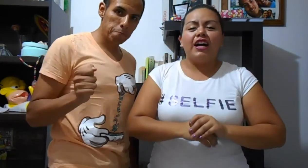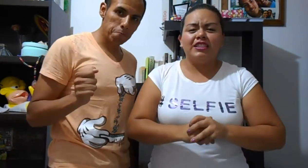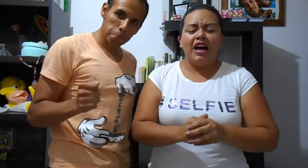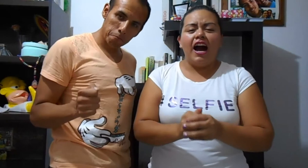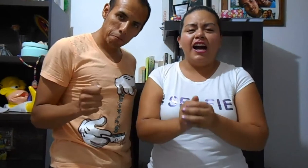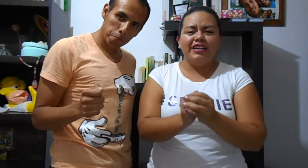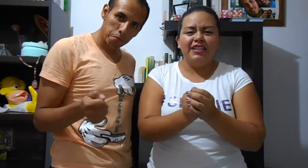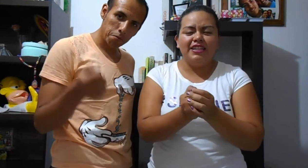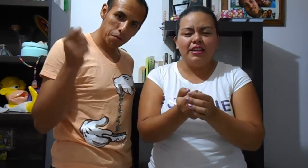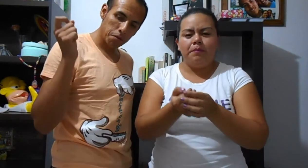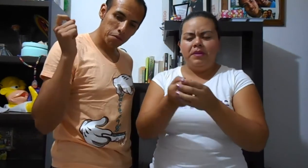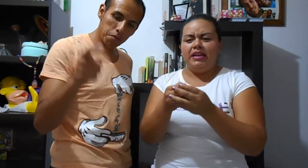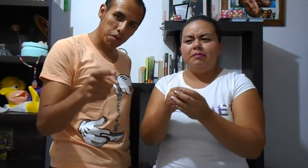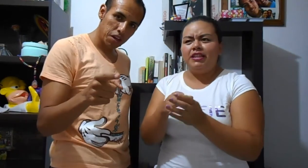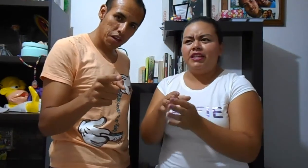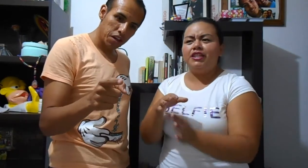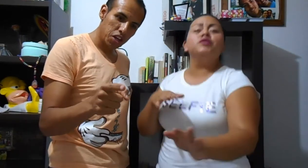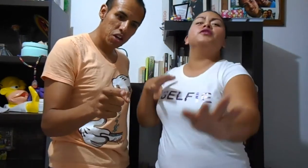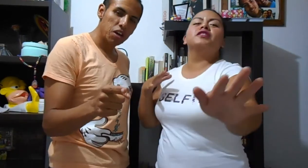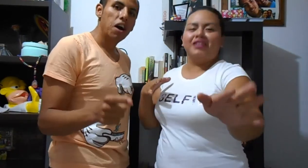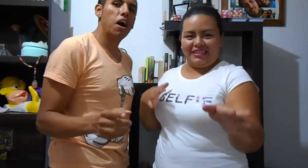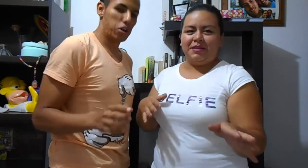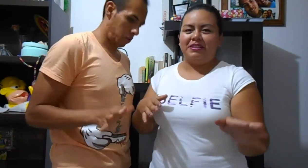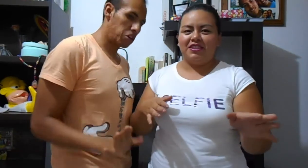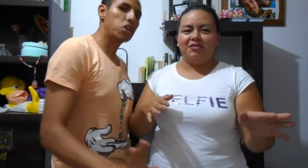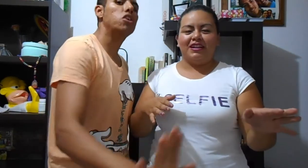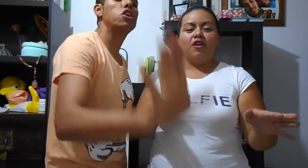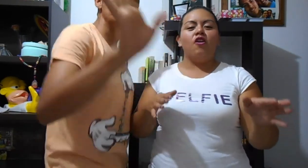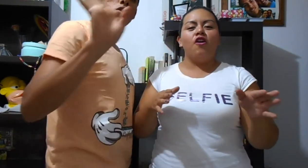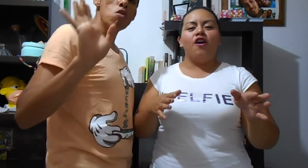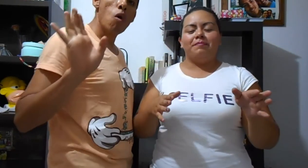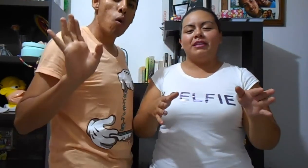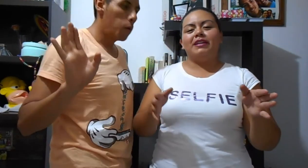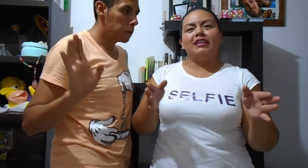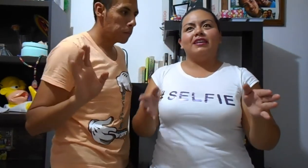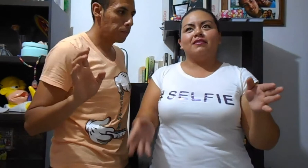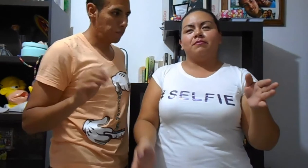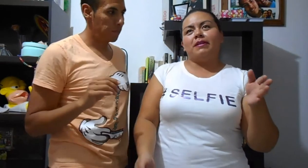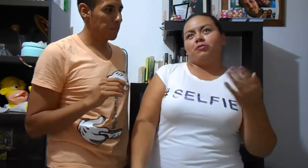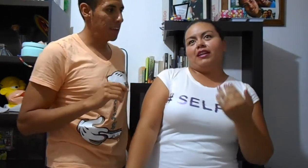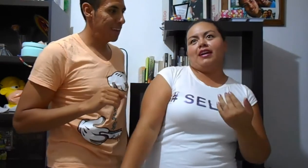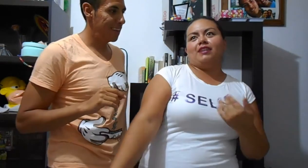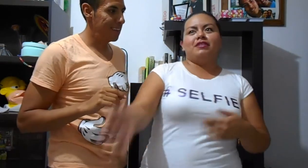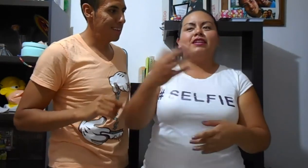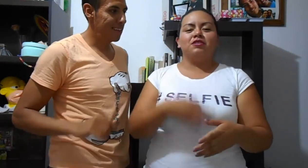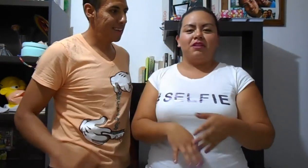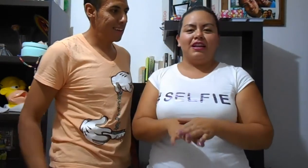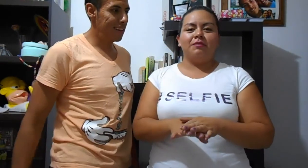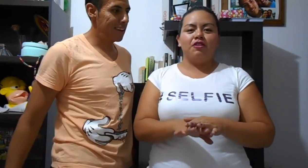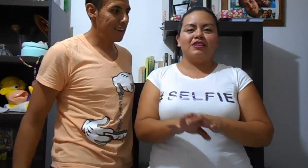a Karim Pim Q. Creo que así se pensiona en tu canal. O más bien, me gustaría que lo hicieras en tu canal de vlogs,